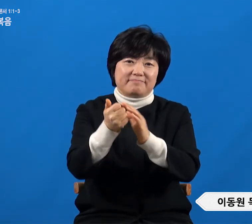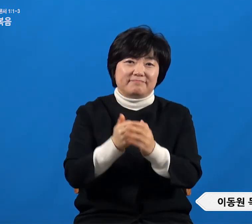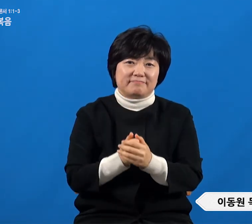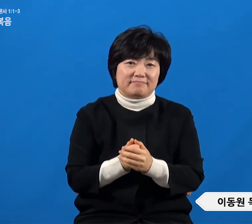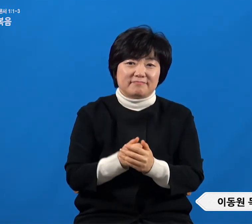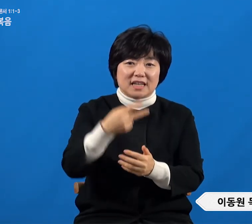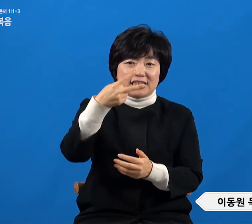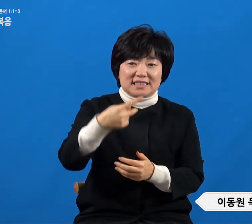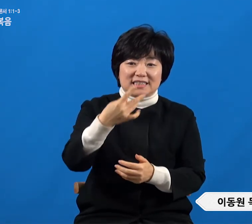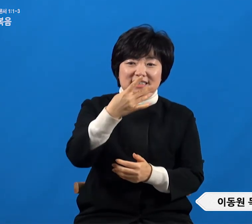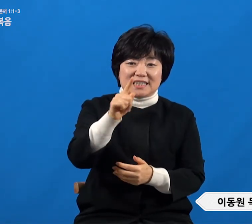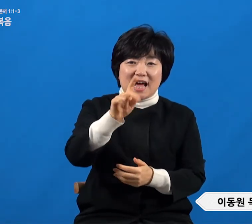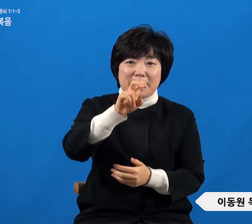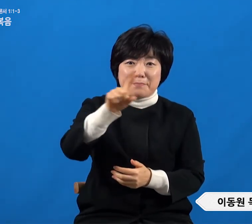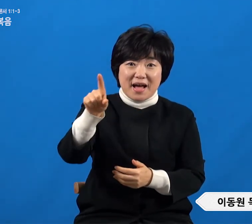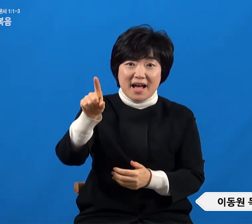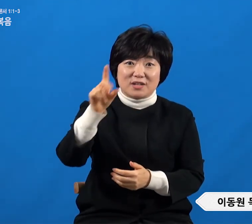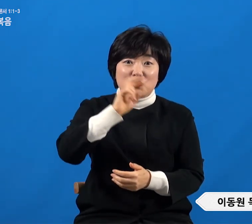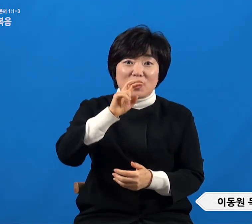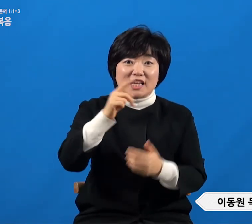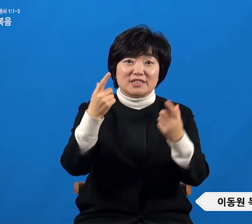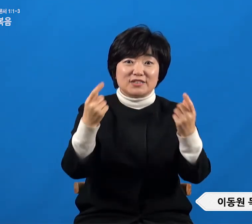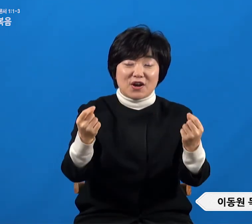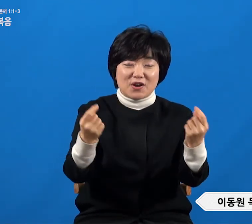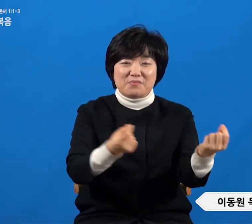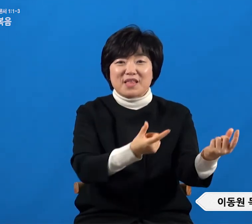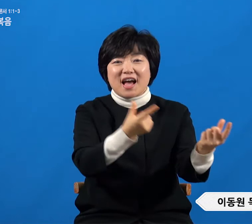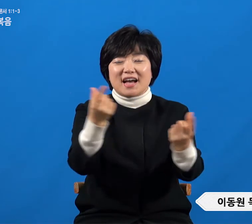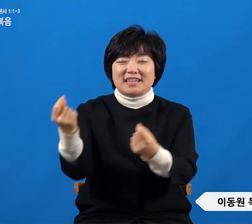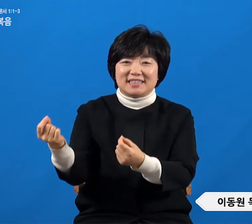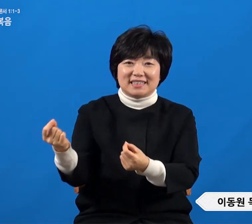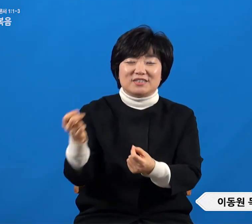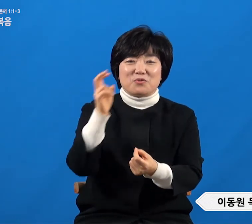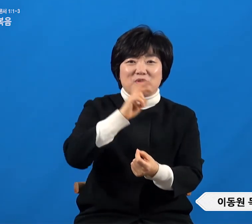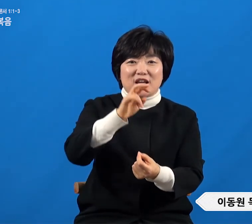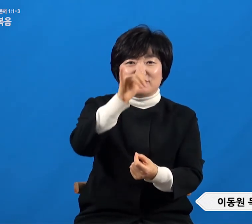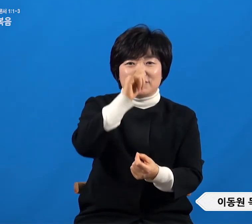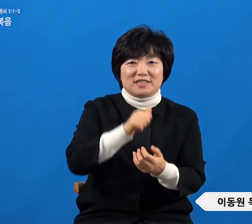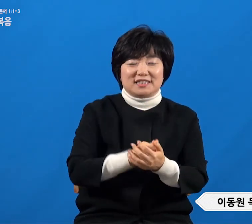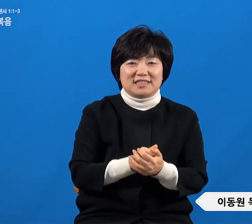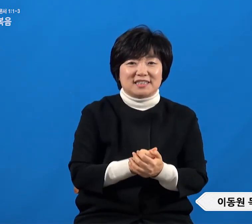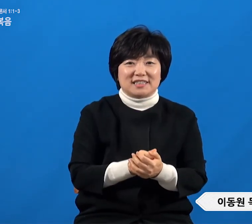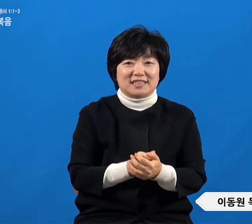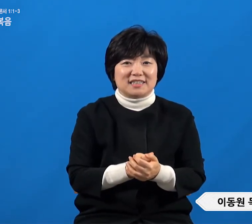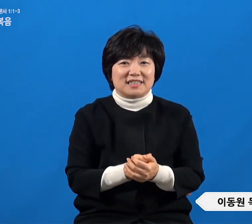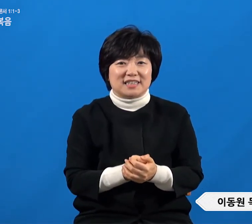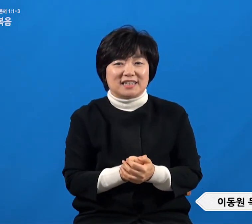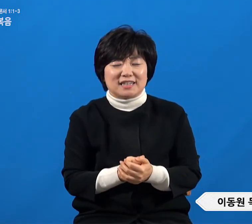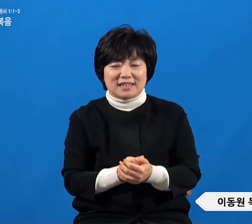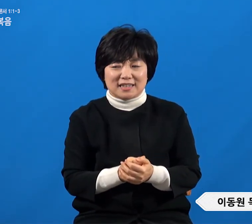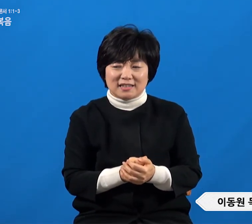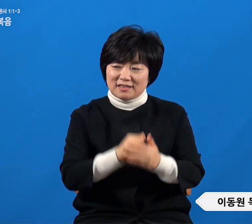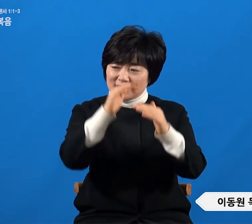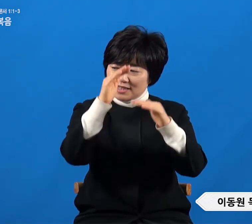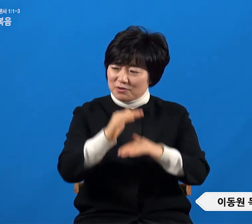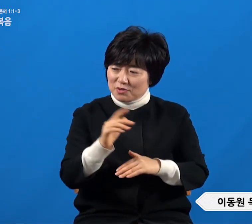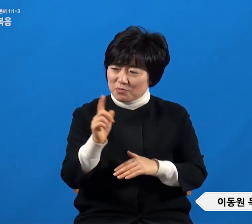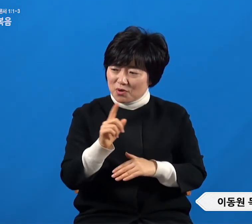마치 드라마의 주제가처럼 우리 모두 이렇게 노래할 수가 있습니다. 주제가 내용이